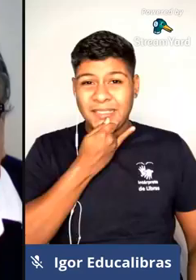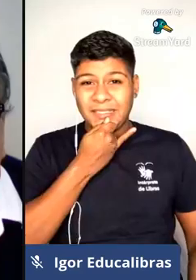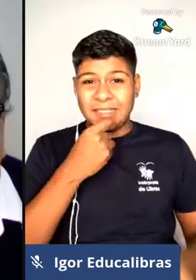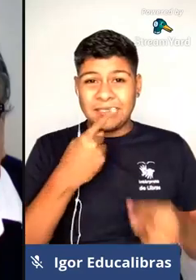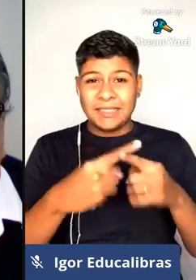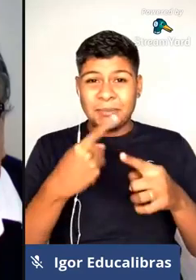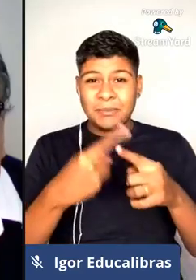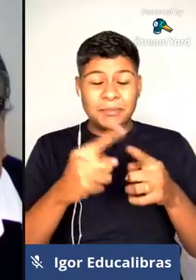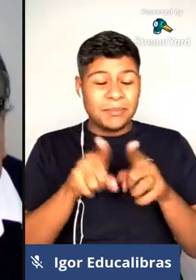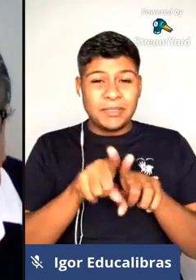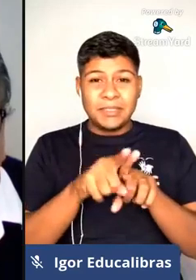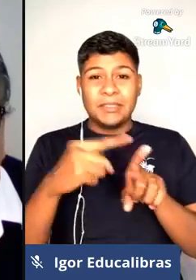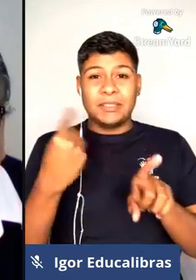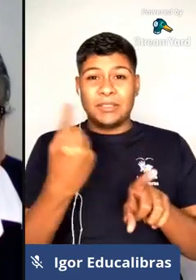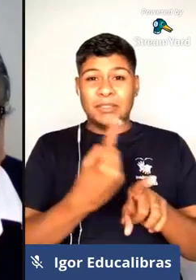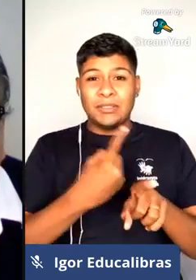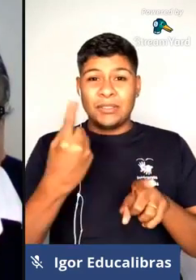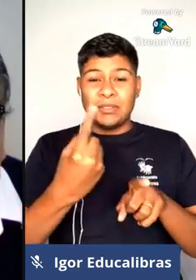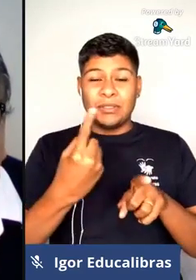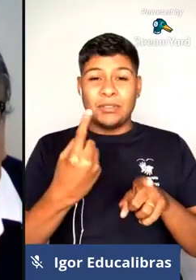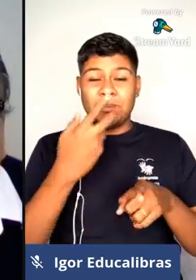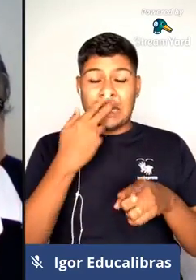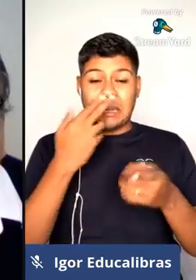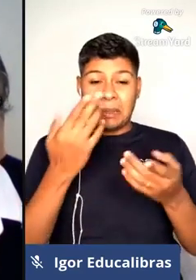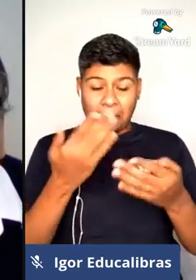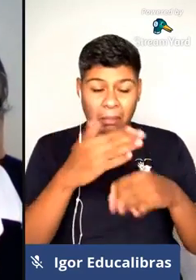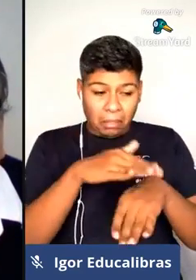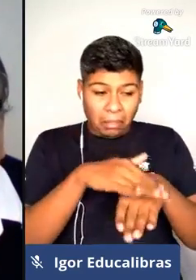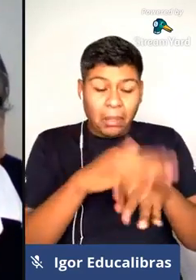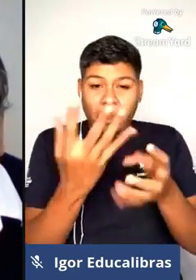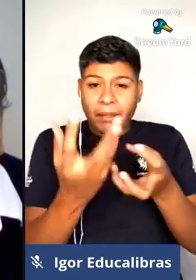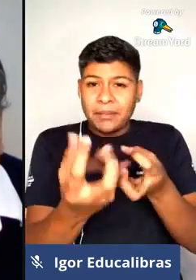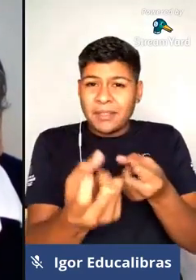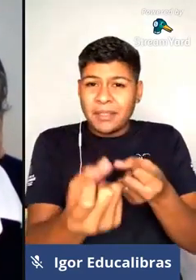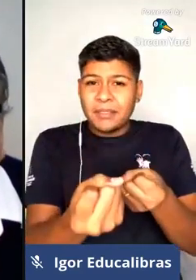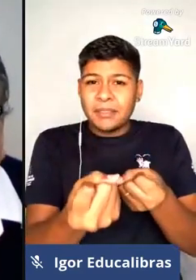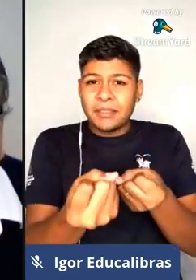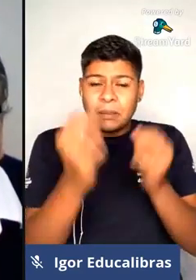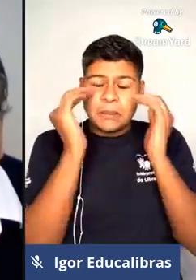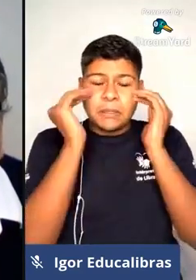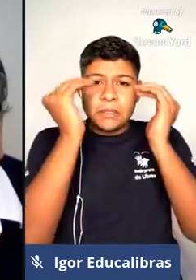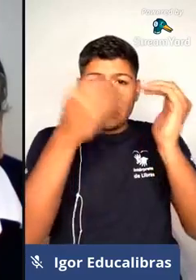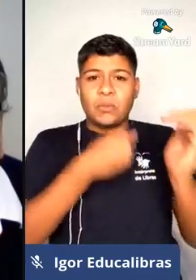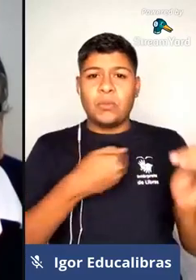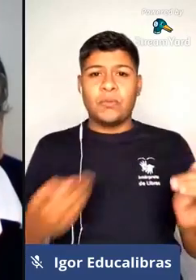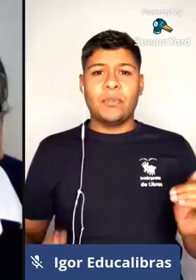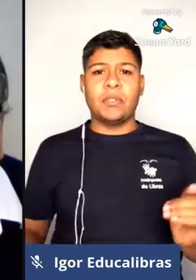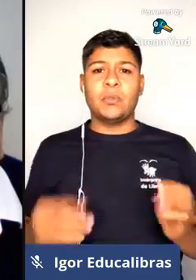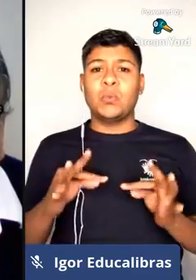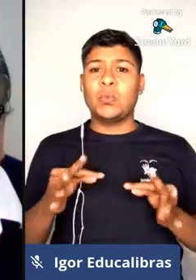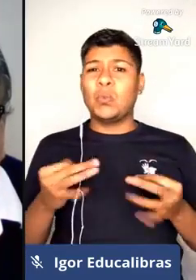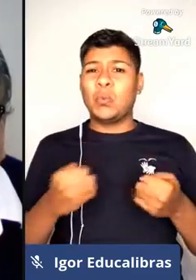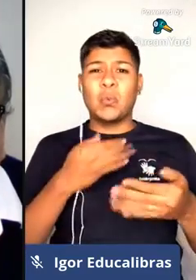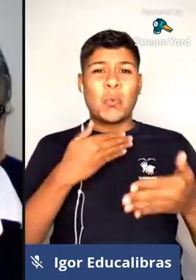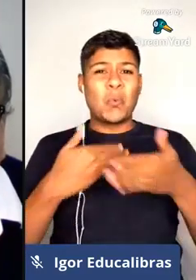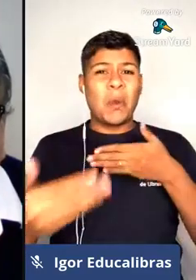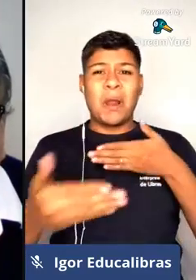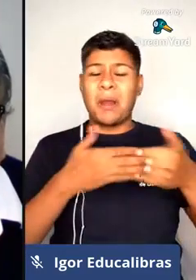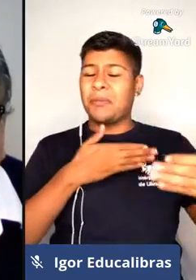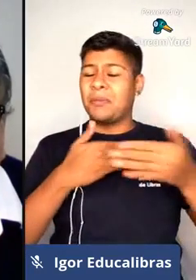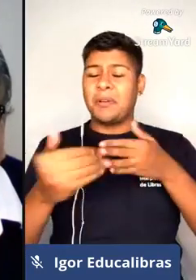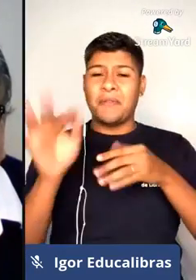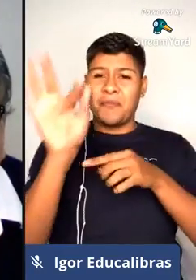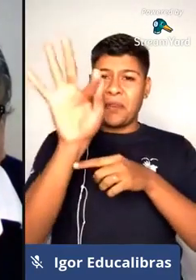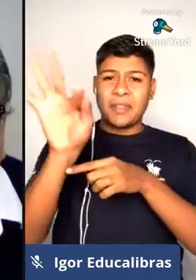uma sociedade subservientes, nós dependemos do governo para tudo, de qualquer ação de governo